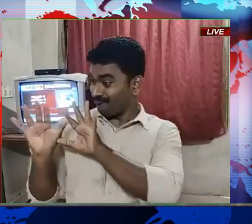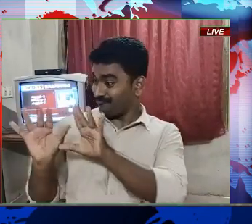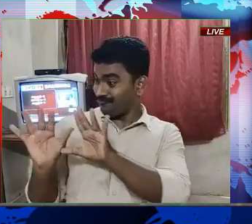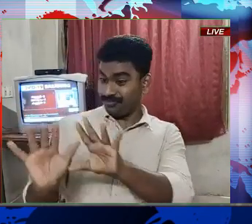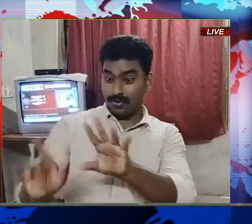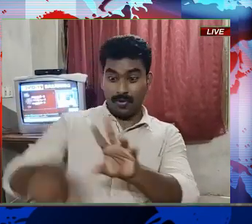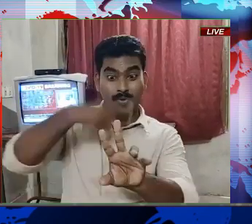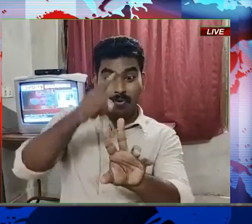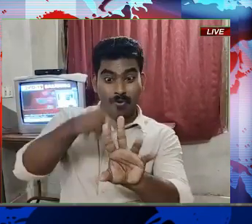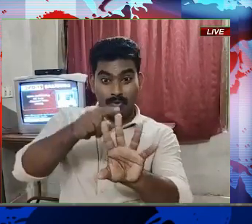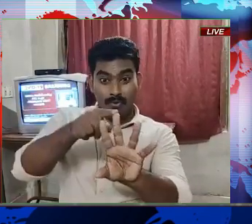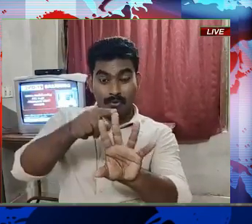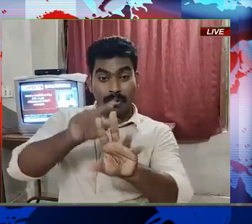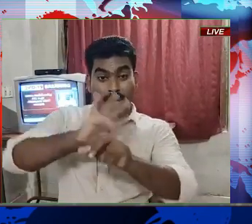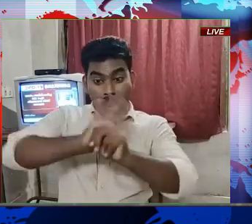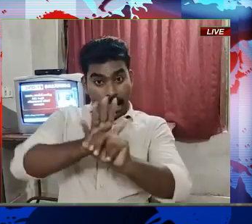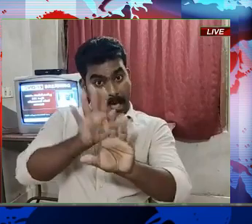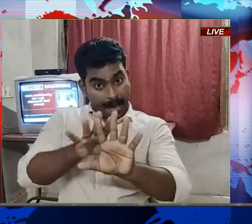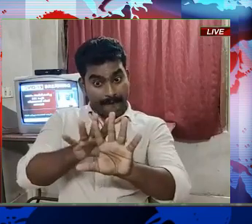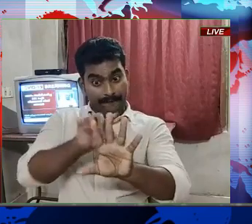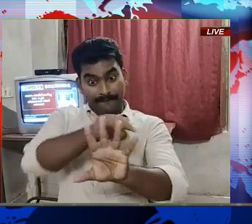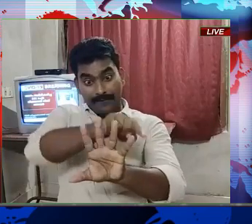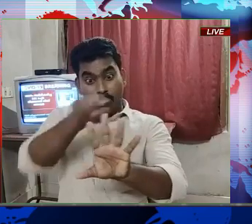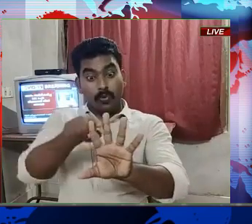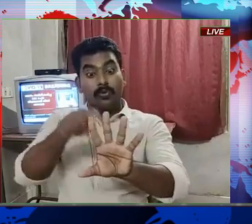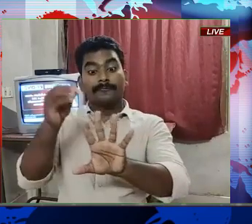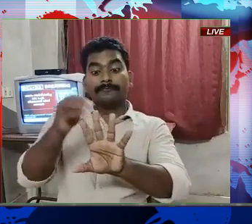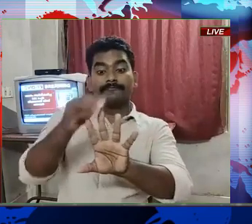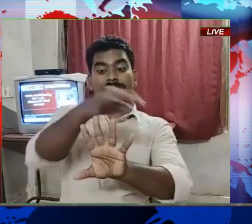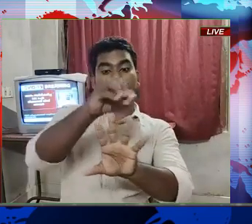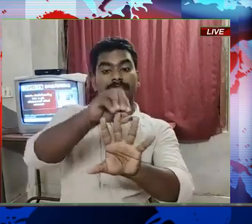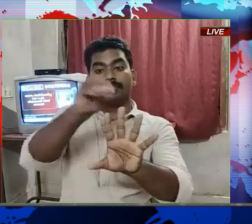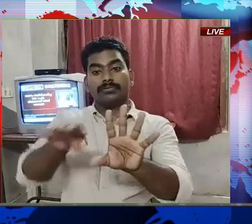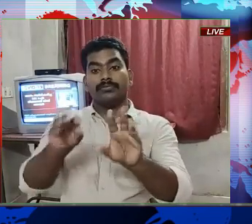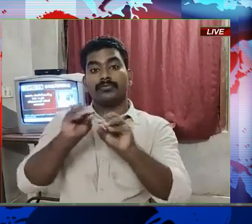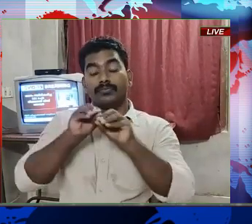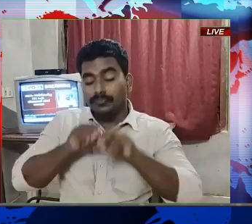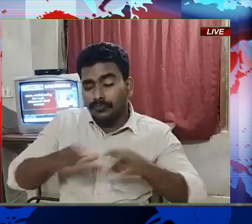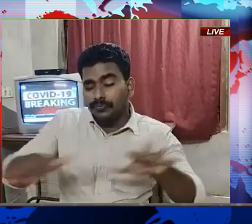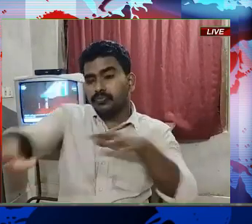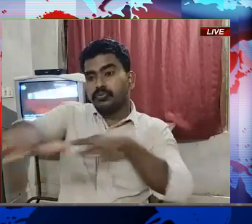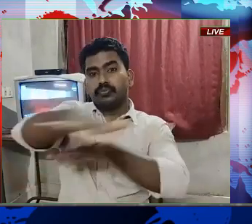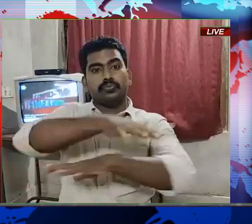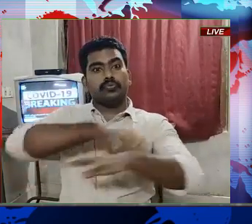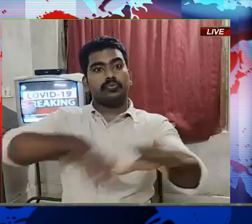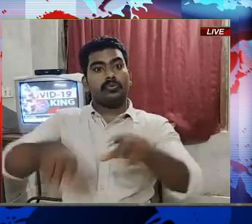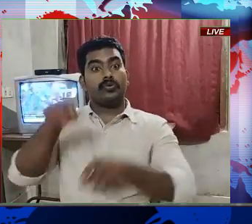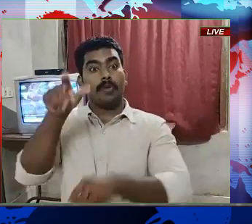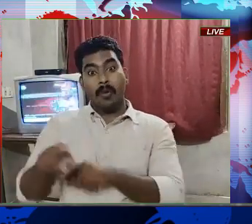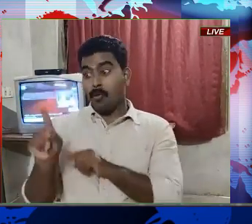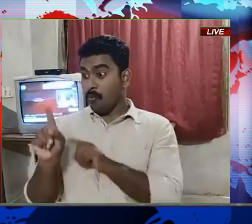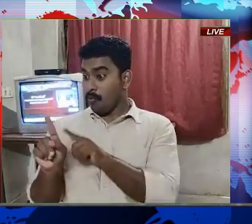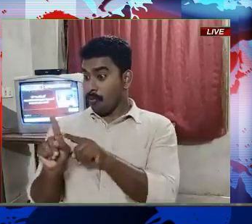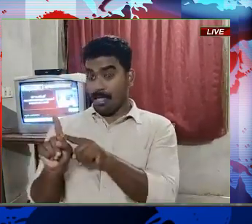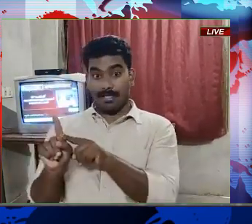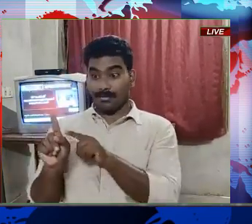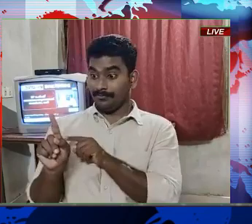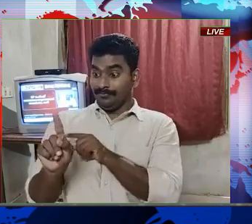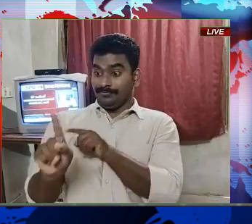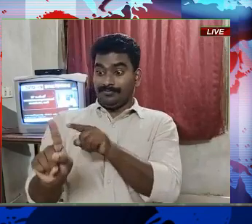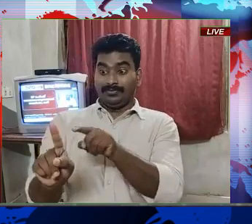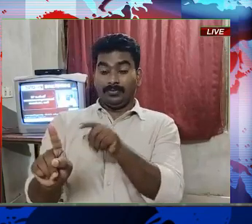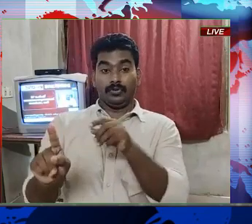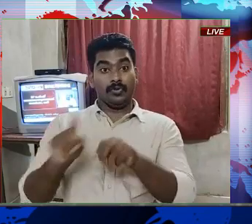സംസ്ഥാനങ്ങളിലും അവിടെ പോയ ആളുകൾക്ക് ഇപ്പോൾ കോവിഡ് കൂടുതലായി ബാധിച്ചൊരു ആശങ്കയുണ്ട്. നമുക്കിപ്പോൾ ഈ നേരത്തെ പറഞ്ഞ 60 പേരാണ്, അതിൽ കൂടുതൽ നമ്പർ ചിലപ്പോൾ പങ്കെടുത്ത